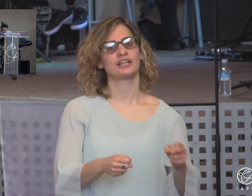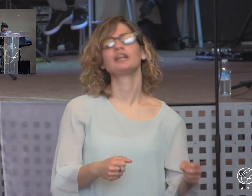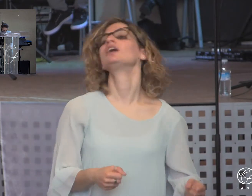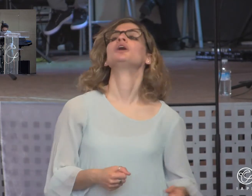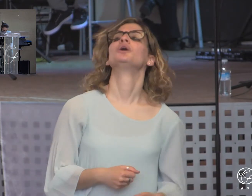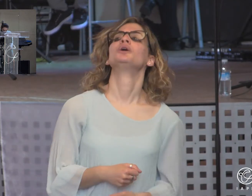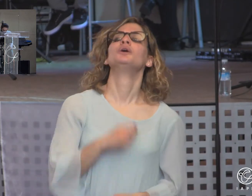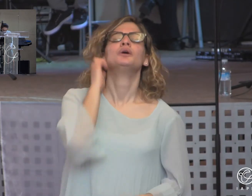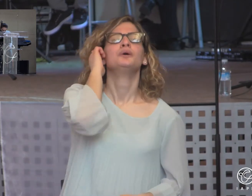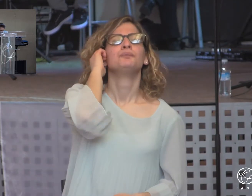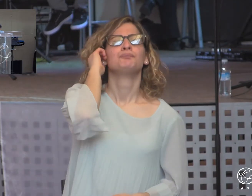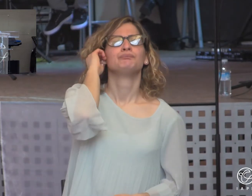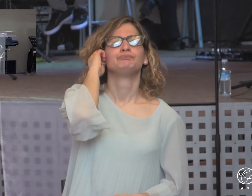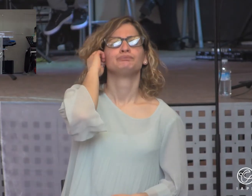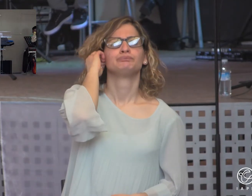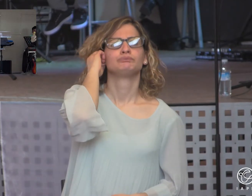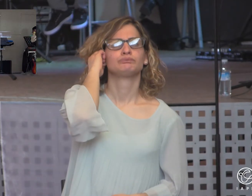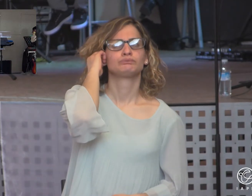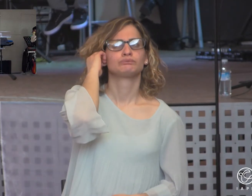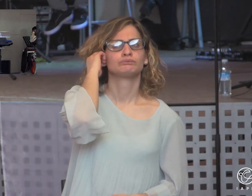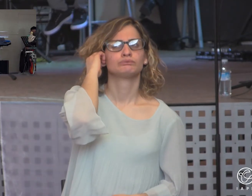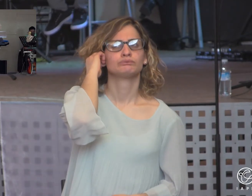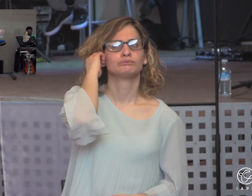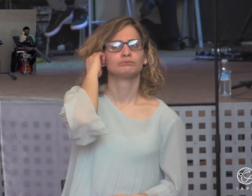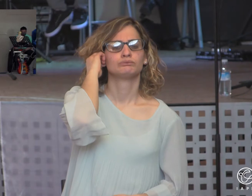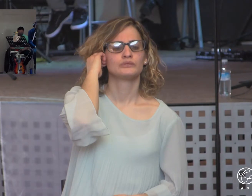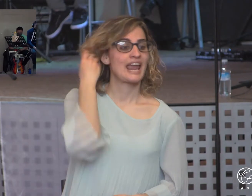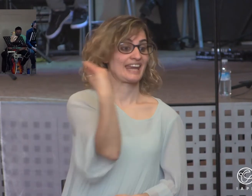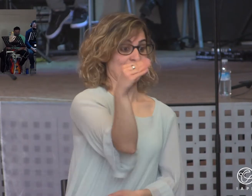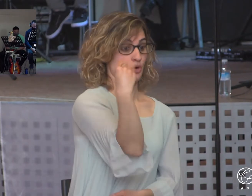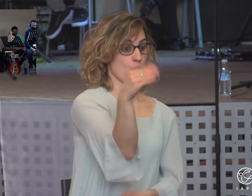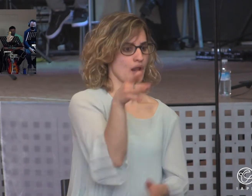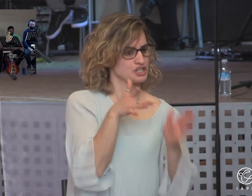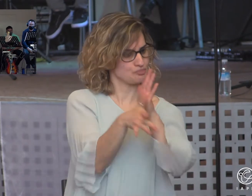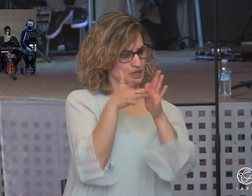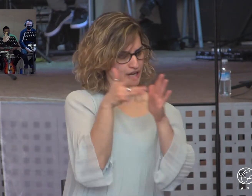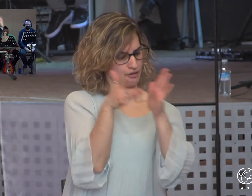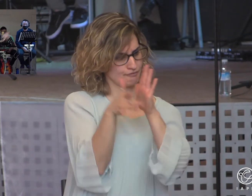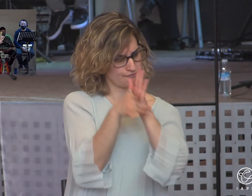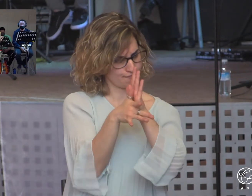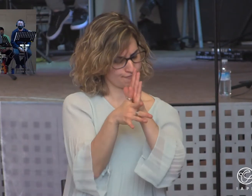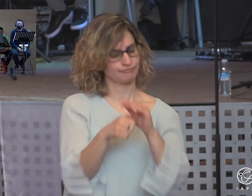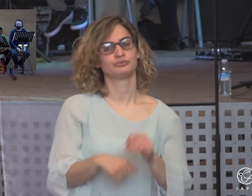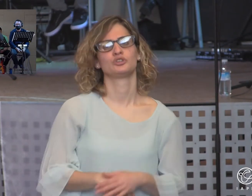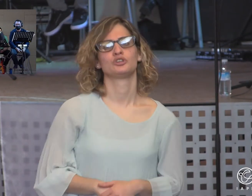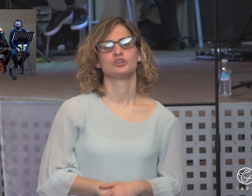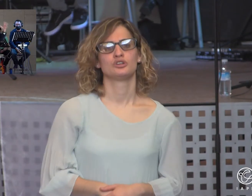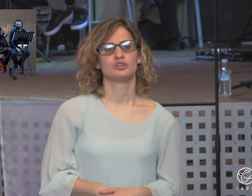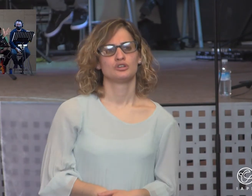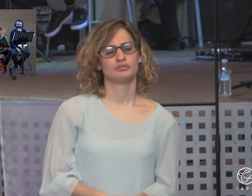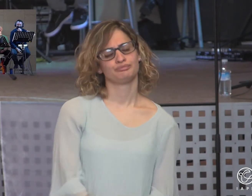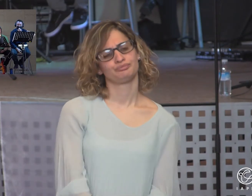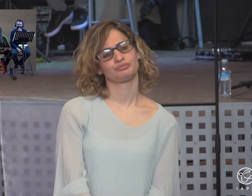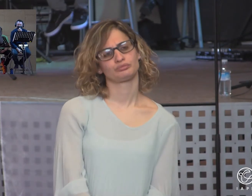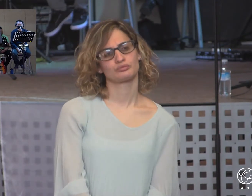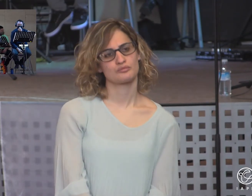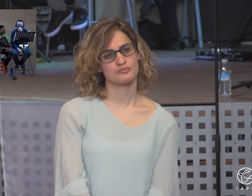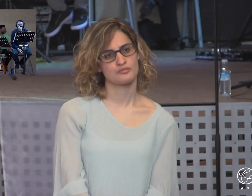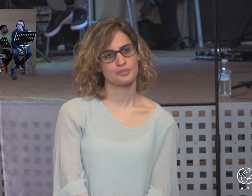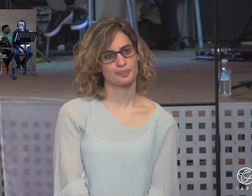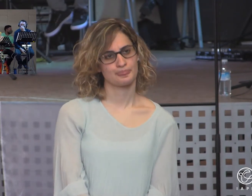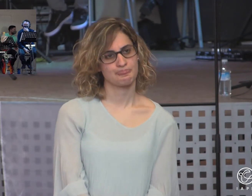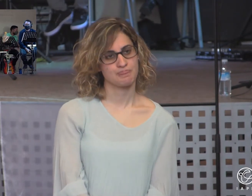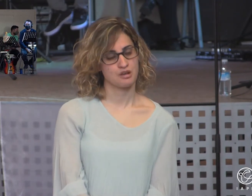Marcos viene explicado de distinta forma. Ahora lo voy a explicar. ¿Cuánta explicación? Ahora lo voy a explicar de manera que lo entendamos